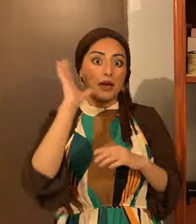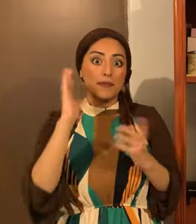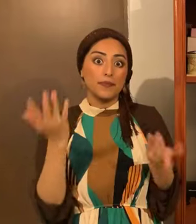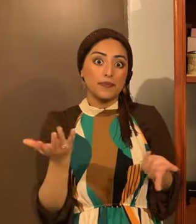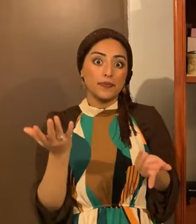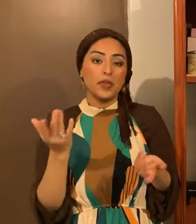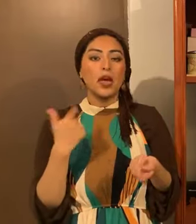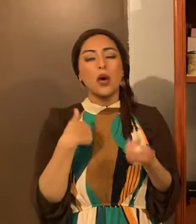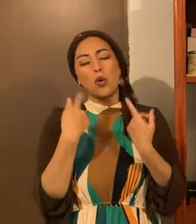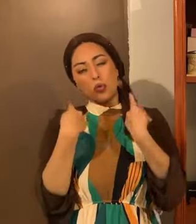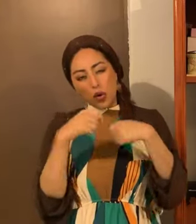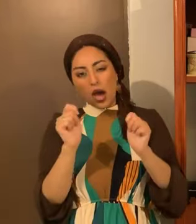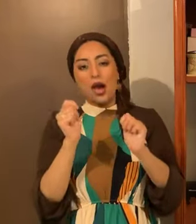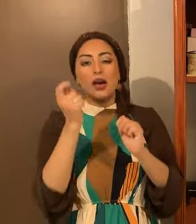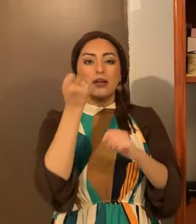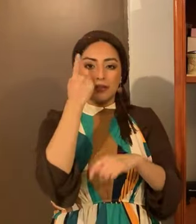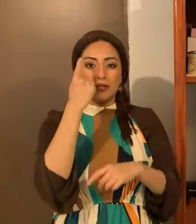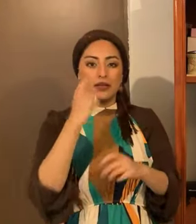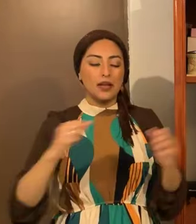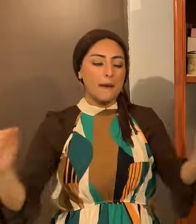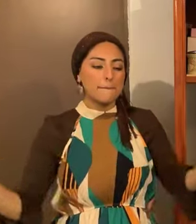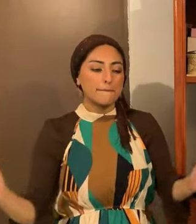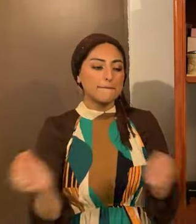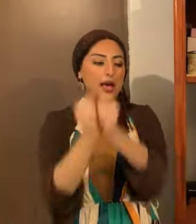nosotros tengamos una idea,